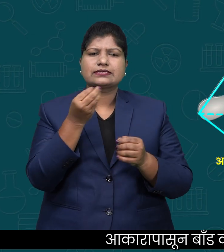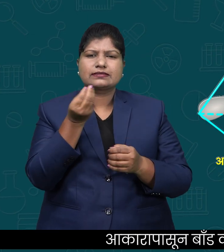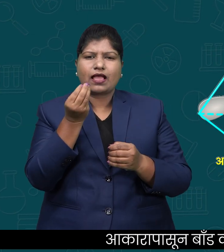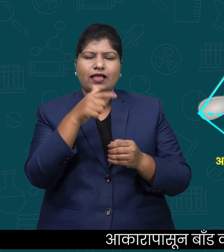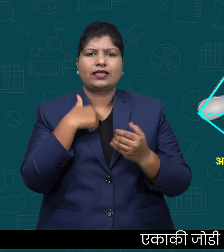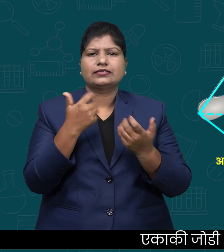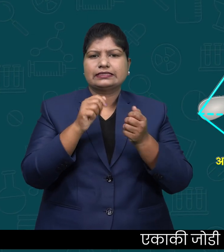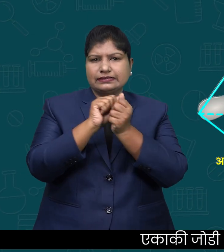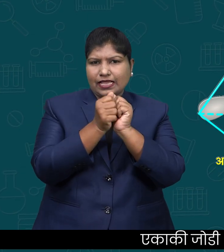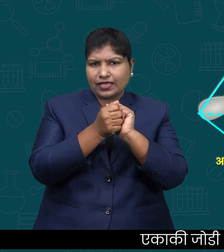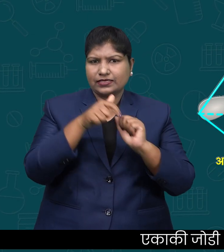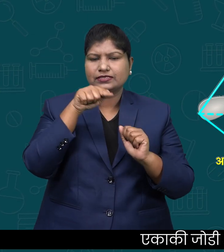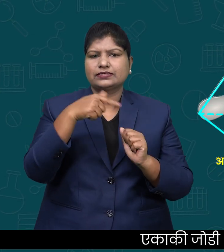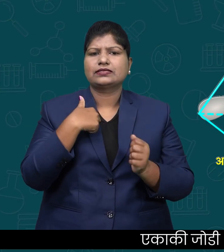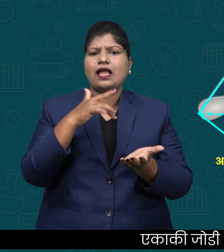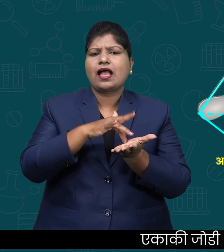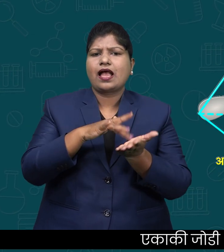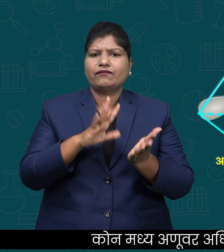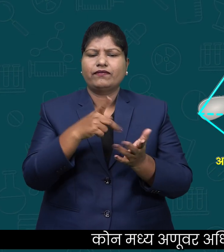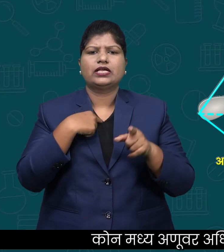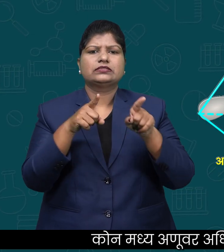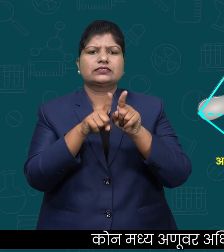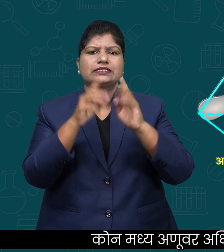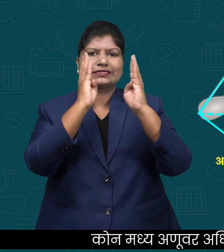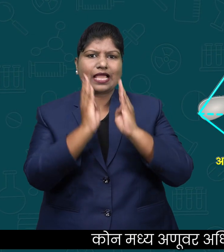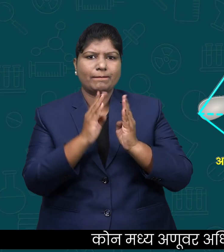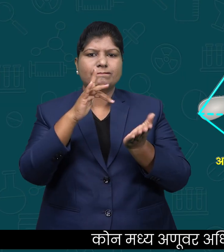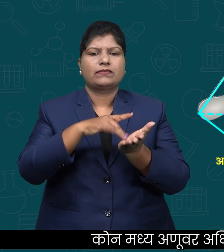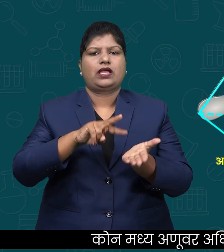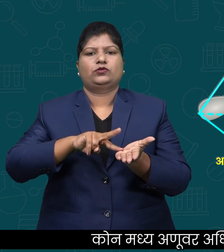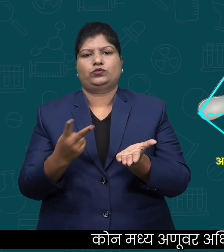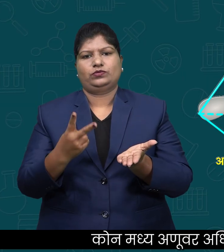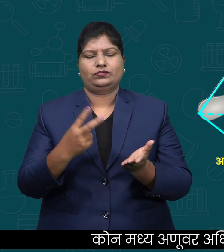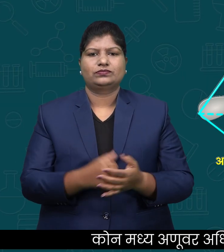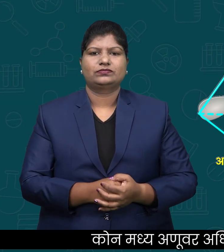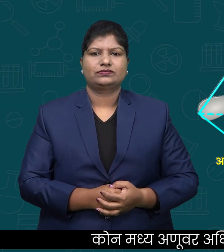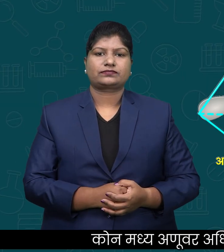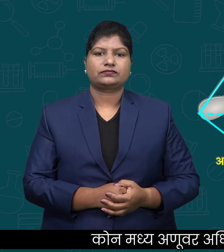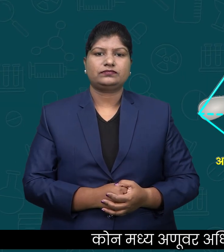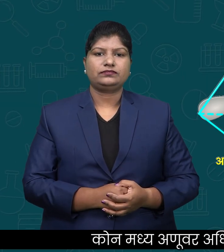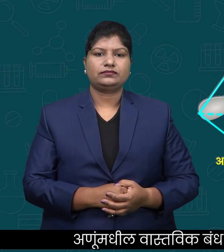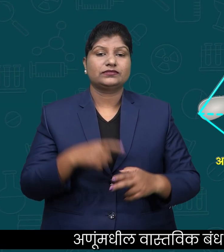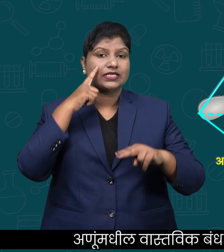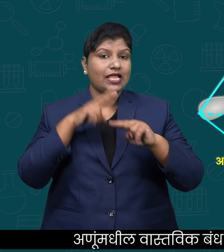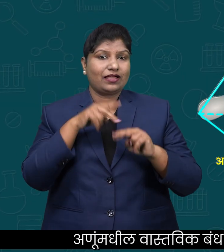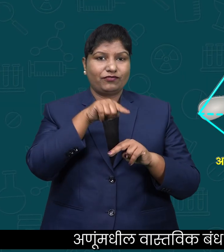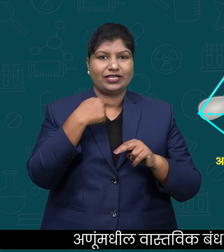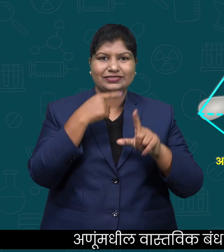होते. एकाकी जोडी आणि बॉन्ड जोडीमधील कोन मध्य अणूवर अधिक प्रतिकर्षणामुळे वाढल्यास अणूमधील वास्तविक बंध